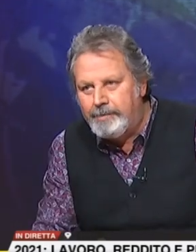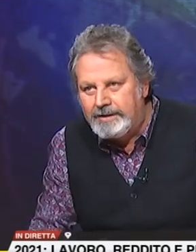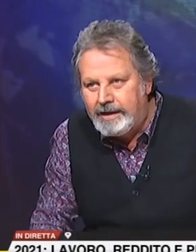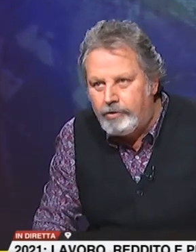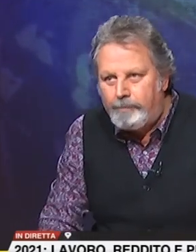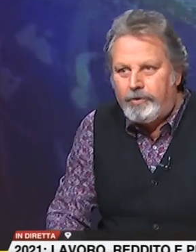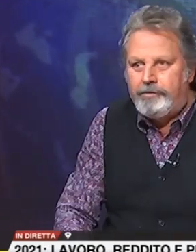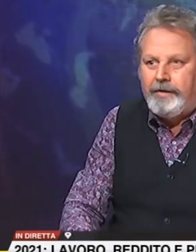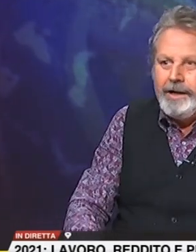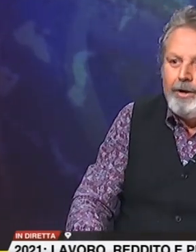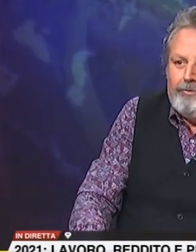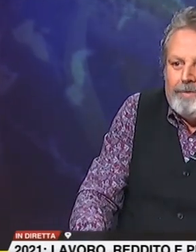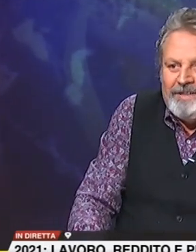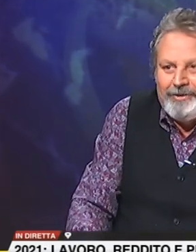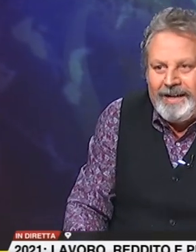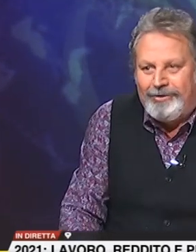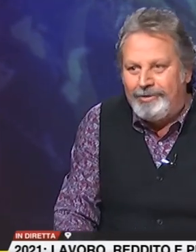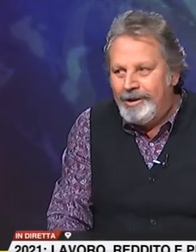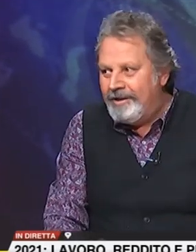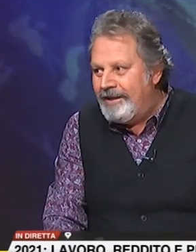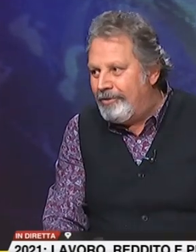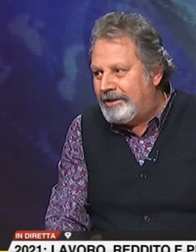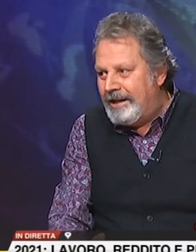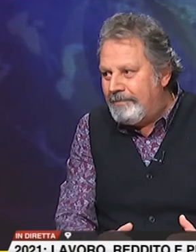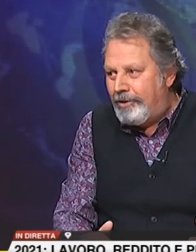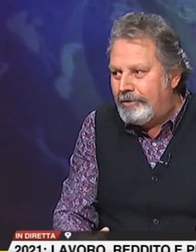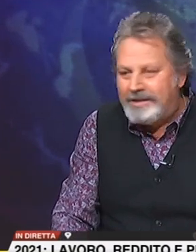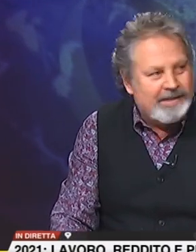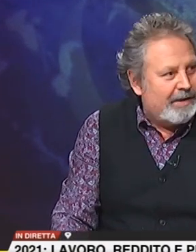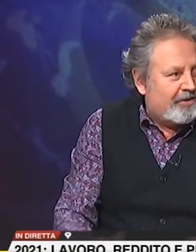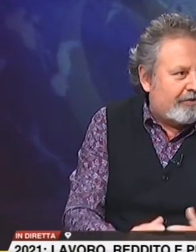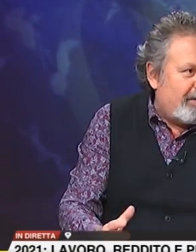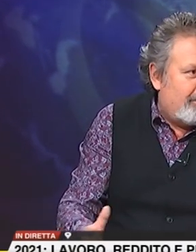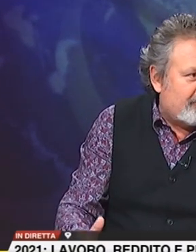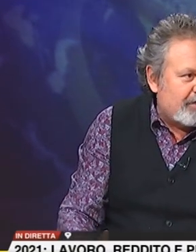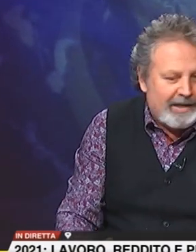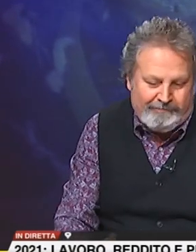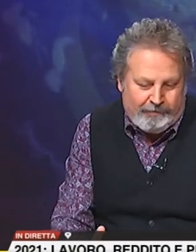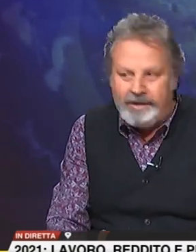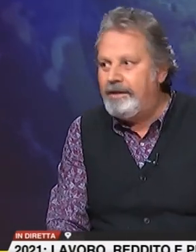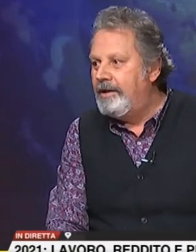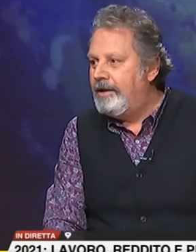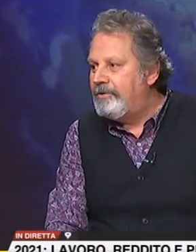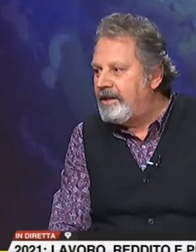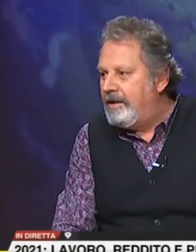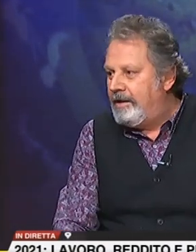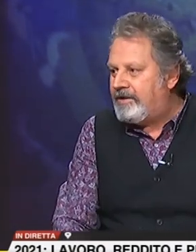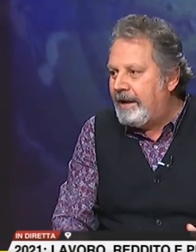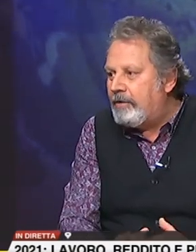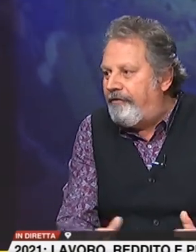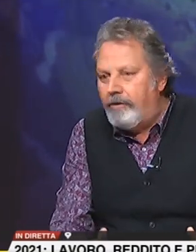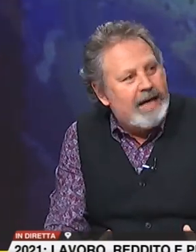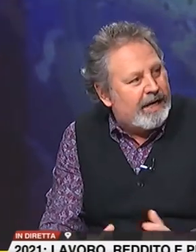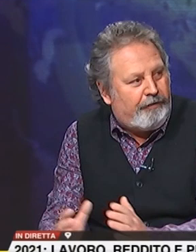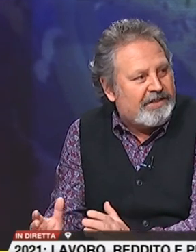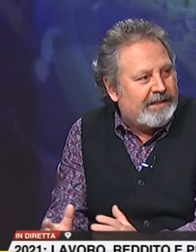l'ho detto anche Mattarella, non lo possono fare, qualunque sia il governo devono tenere il blocco dei licenziamenti, se no c'è una bomba sociale. Quindi, ecco, questo era... sarebbe